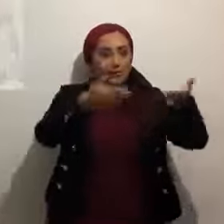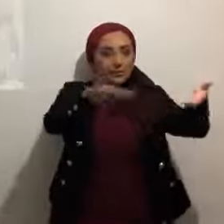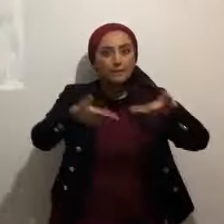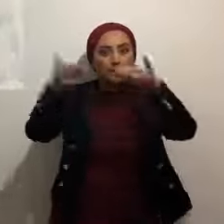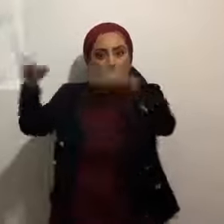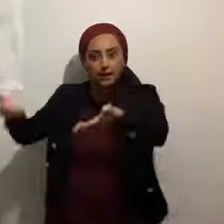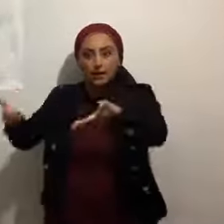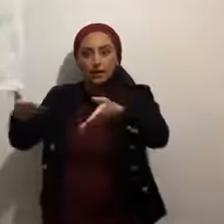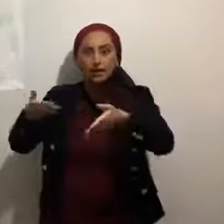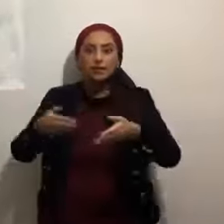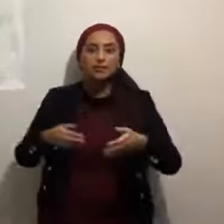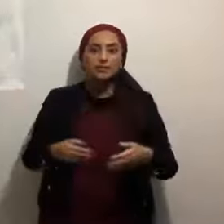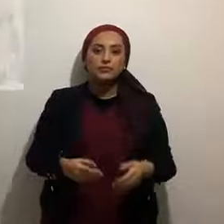testimonio. Por eso hablé sobre eso.